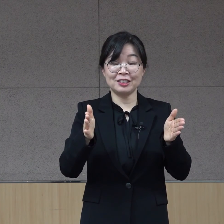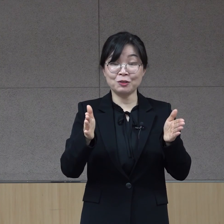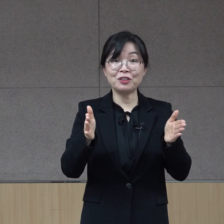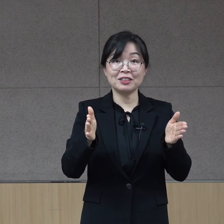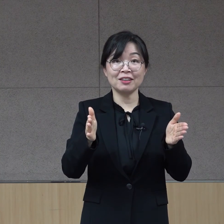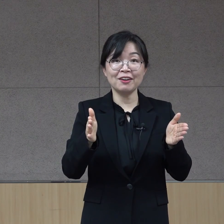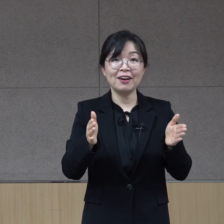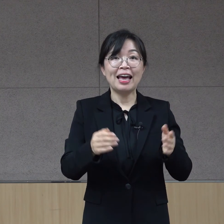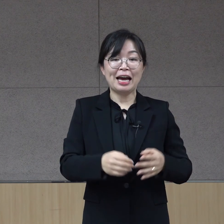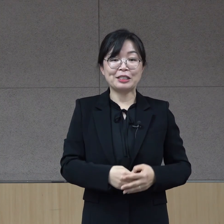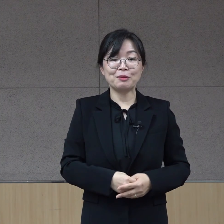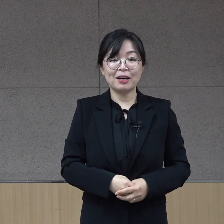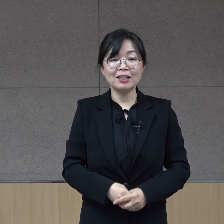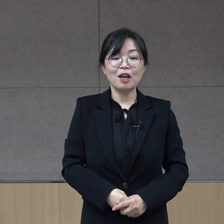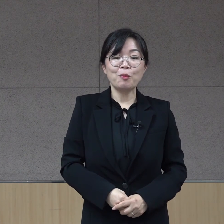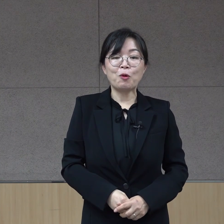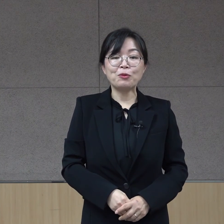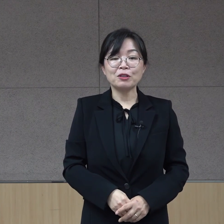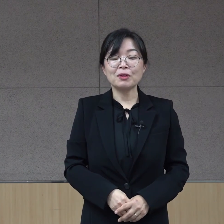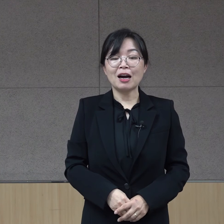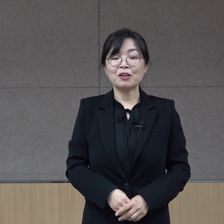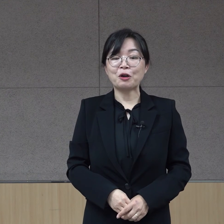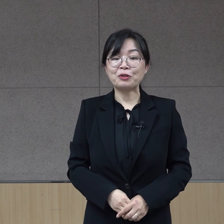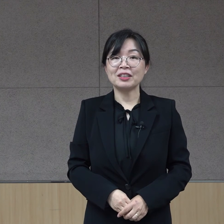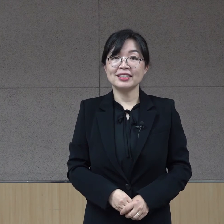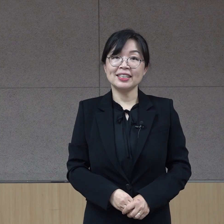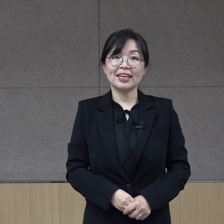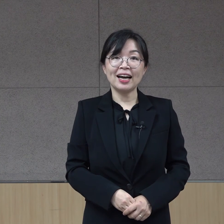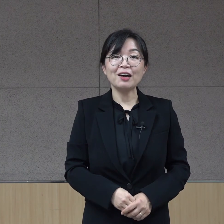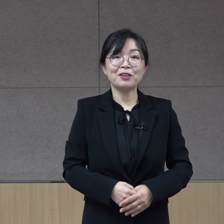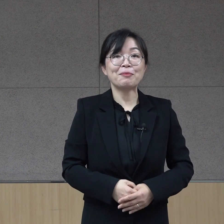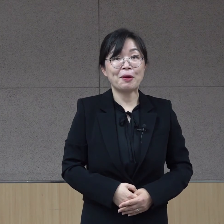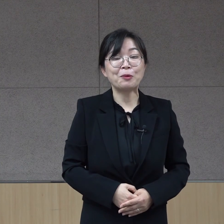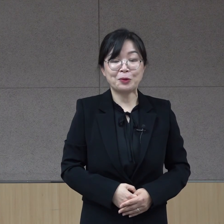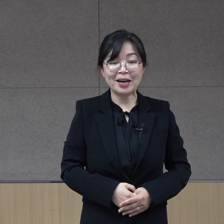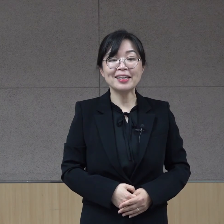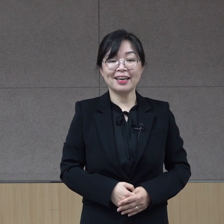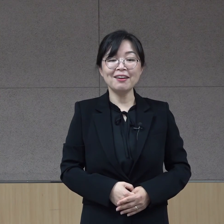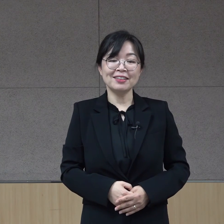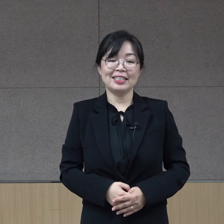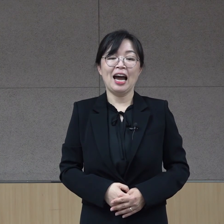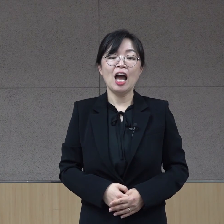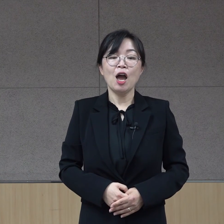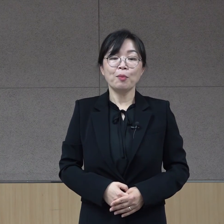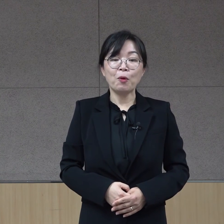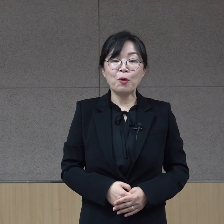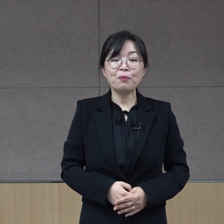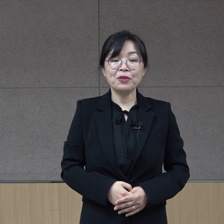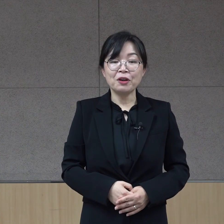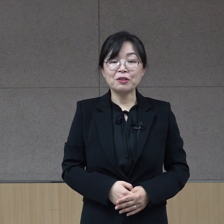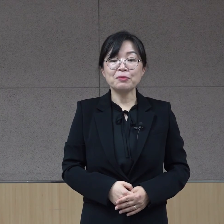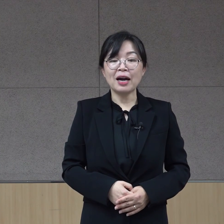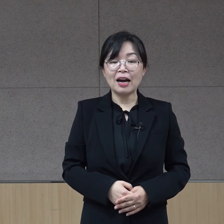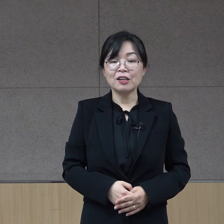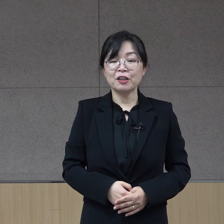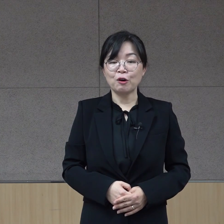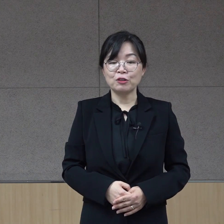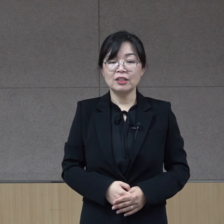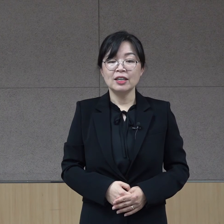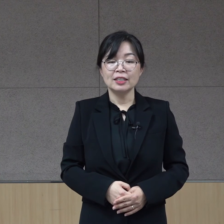짧아지고 있어요. 하지만 봄, 여름, 가을, 겨울이 있으니까 우리 한번 배워보도록 할게요. 자, 봄, 여름, 가을, 겨울 이런